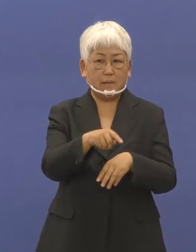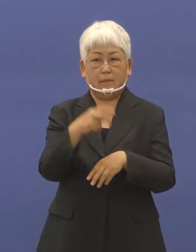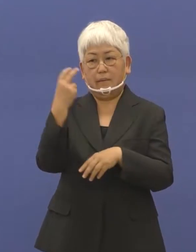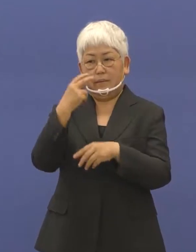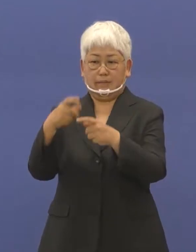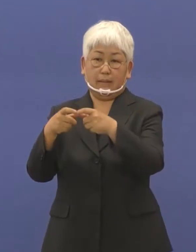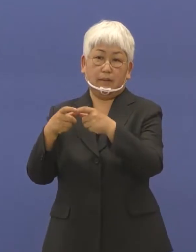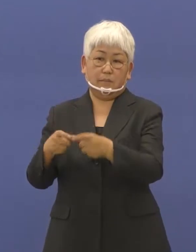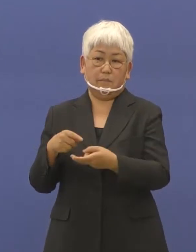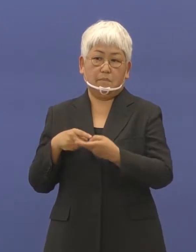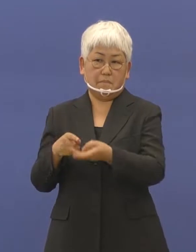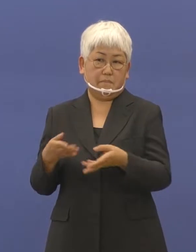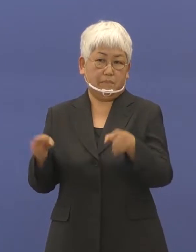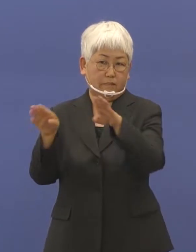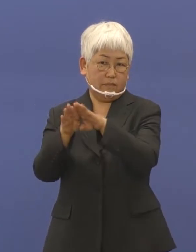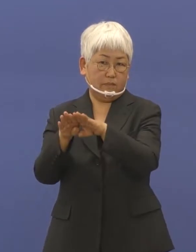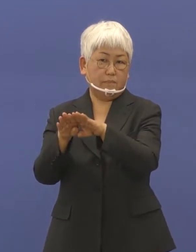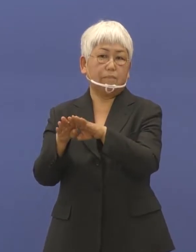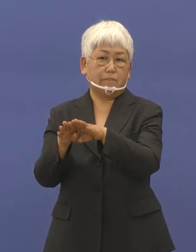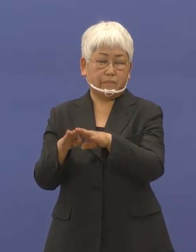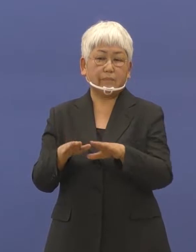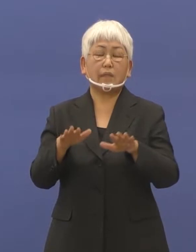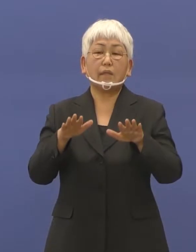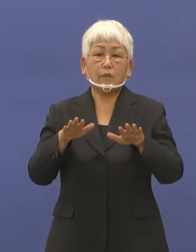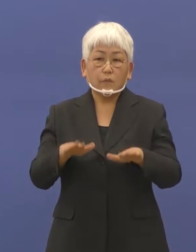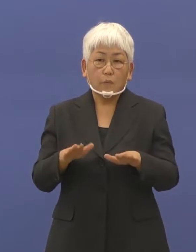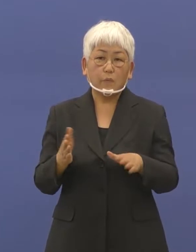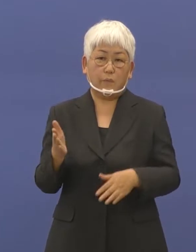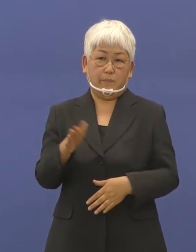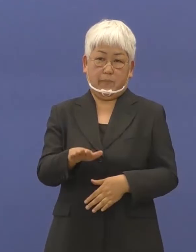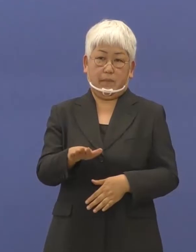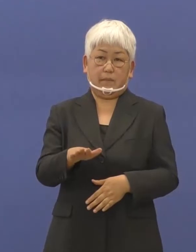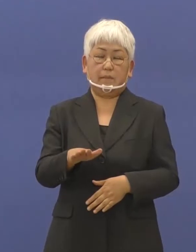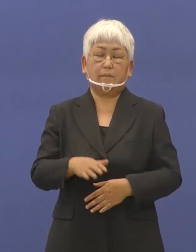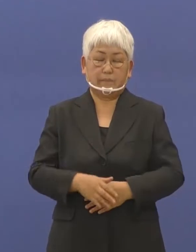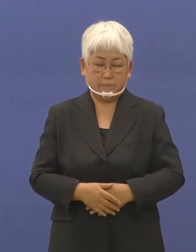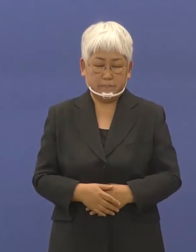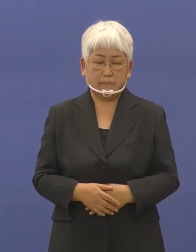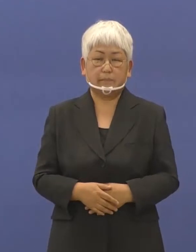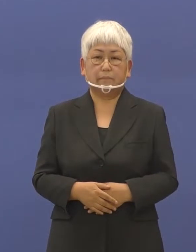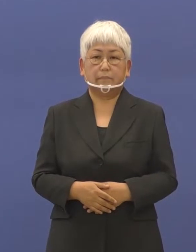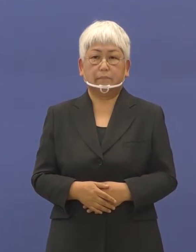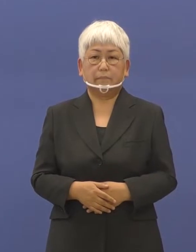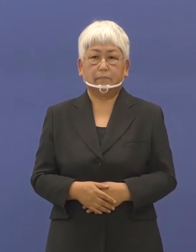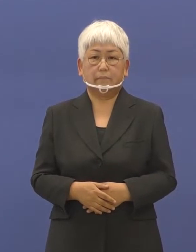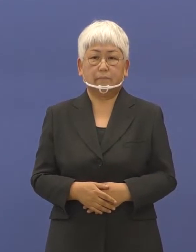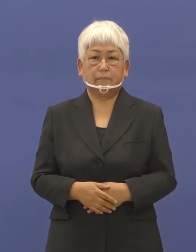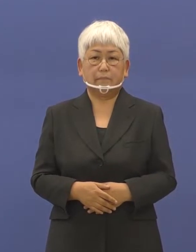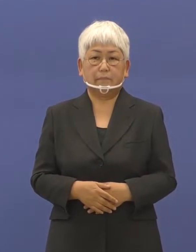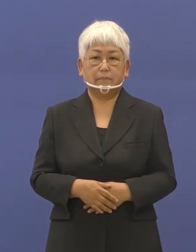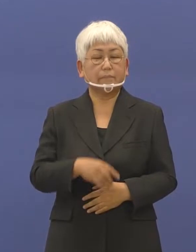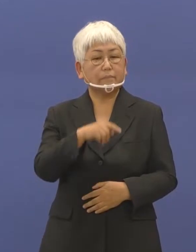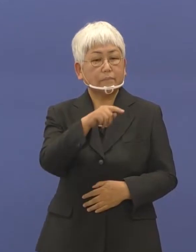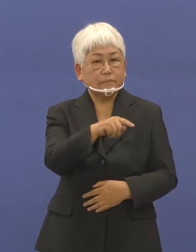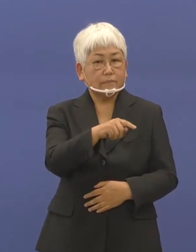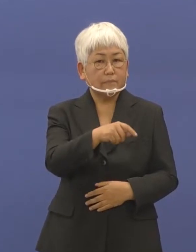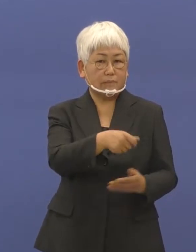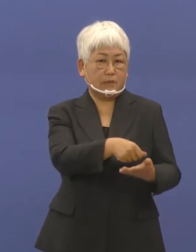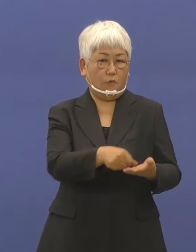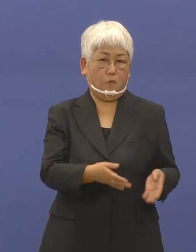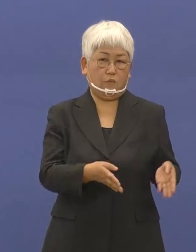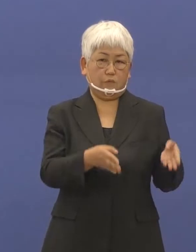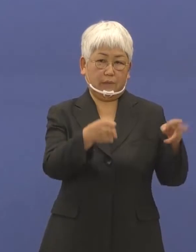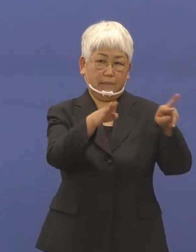キット送付センターを今日開設します。岩手陽性者登録